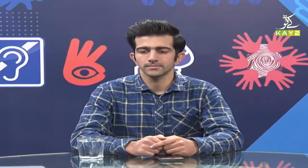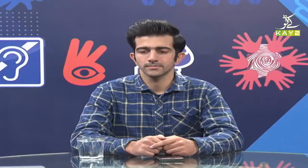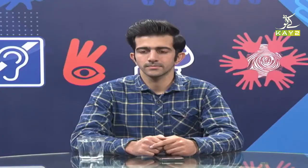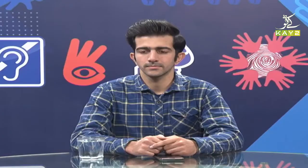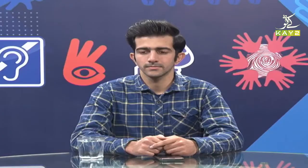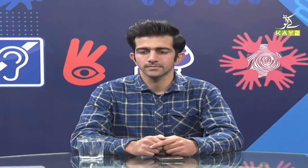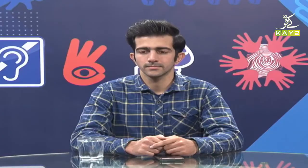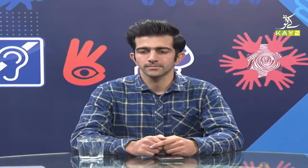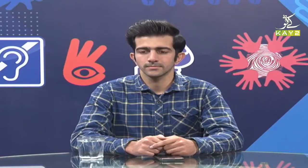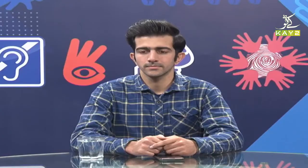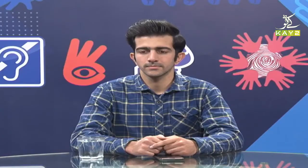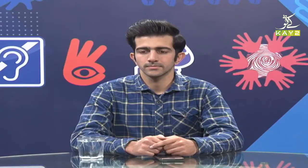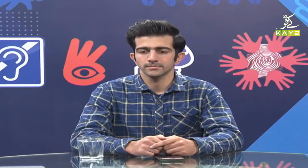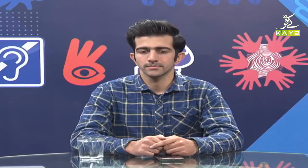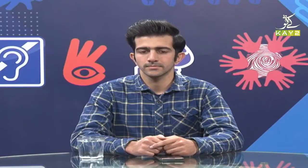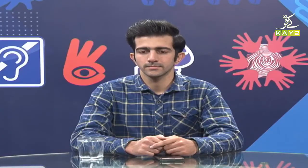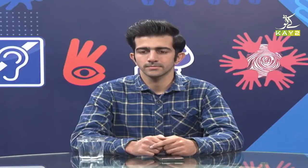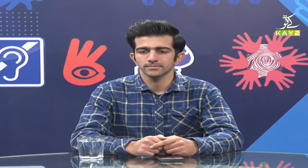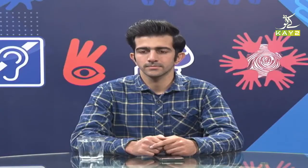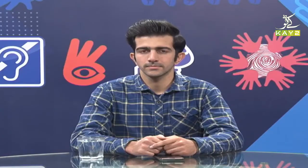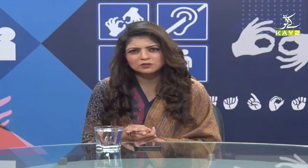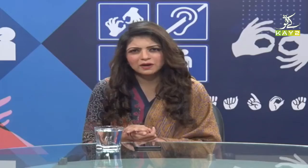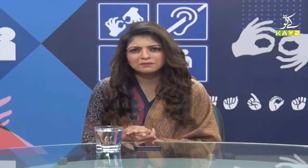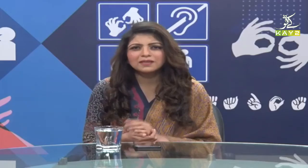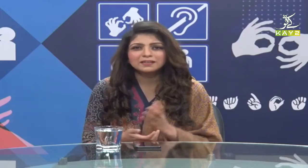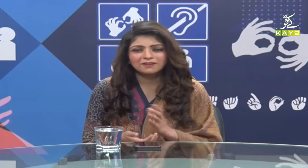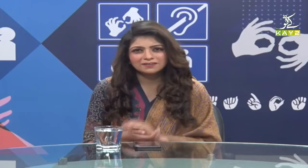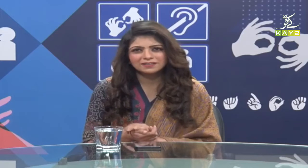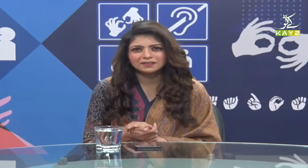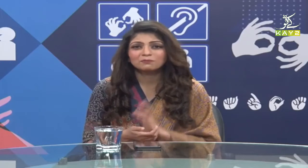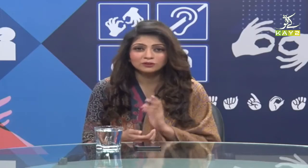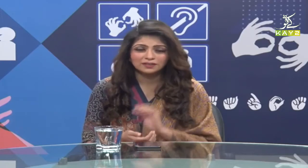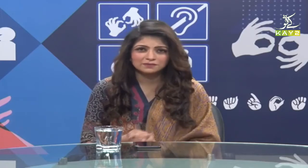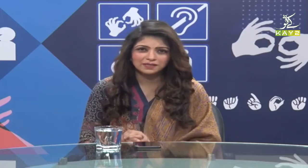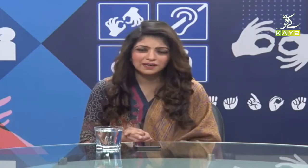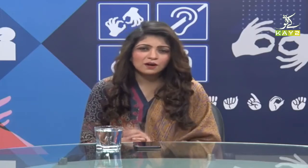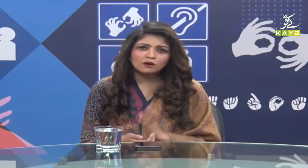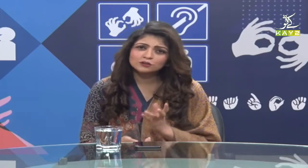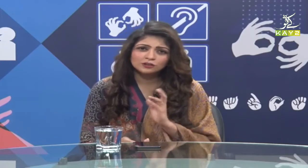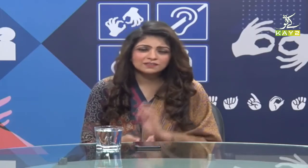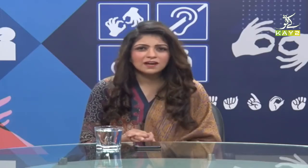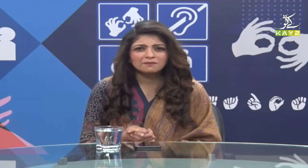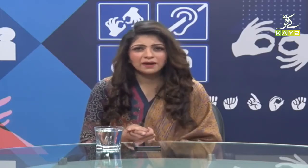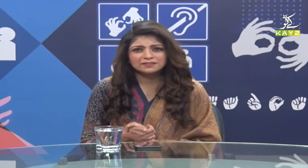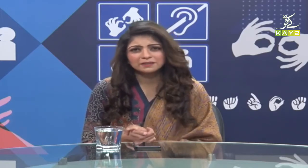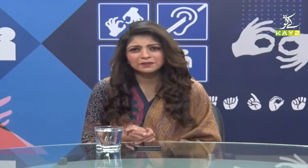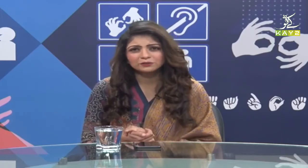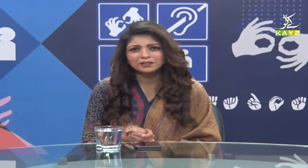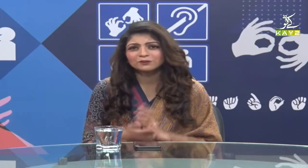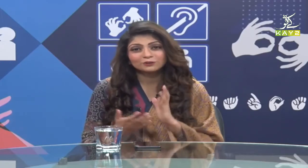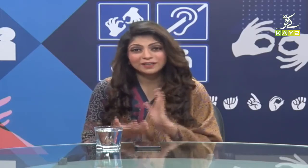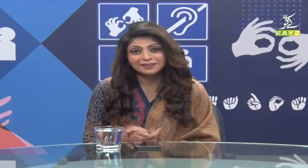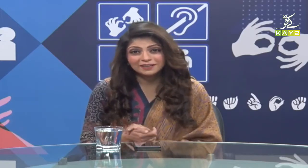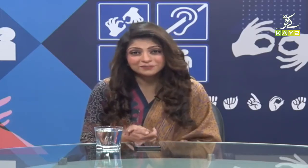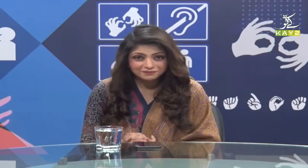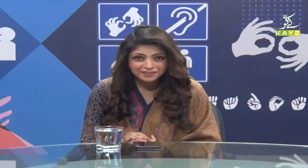बहुत अच्छे तरीके से बना सकते हैं। और वो इशारों की ज़ुबान में अल्फाज सीखना बहुत लाजमी है। और जो तीसरा हमारा सेगमेंट होता है वो